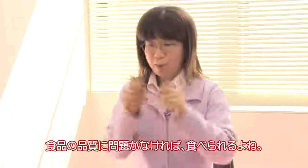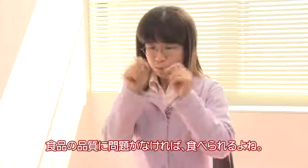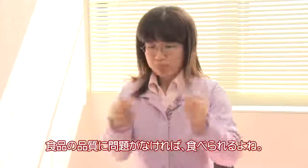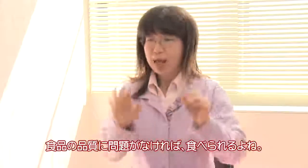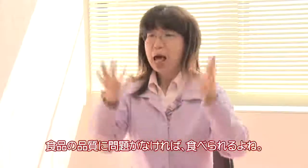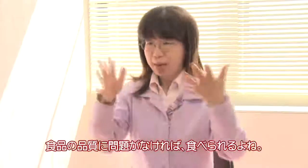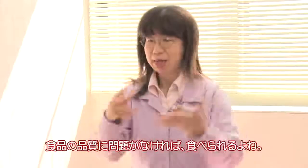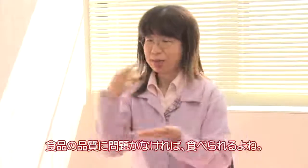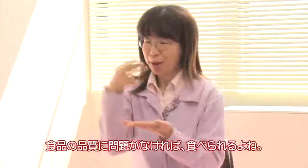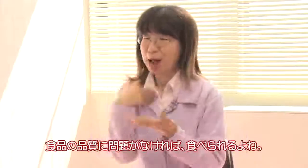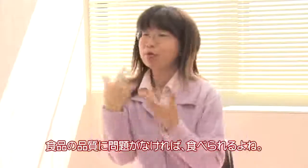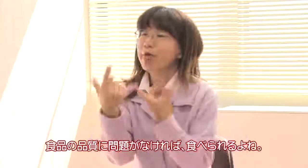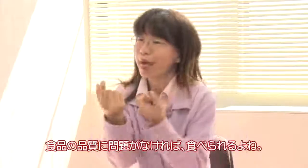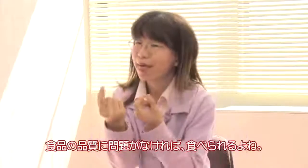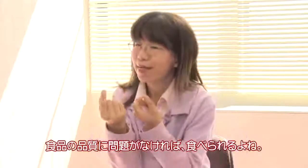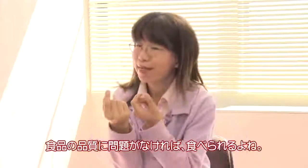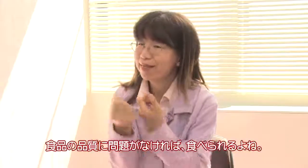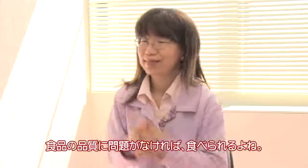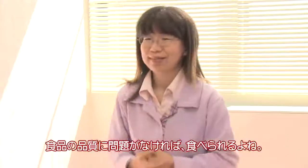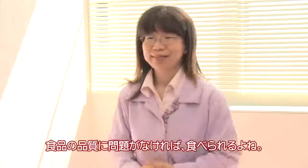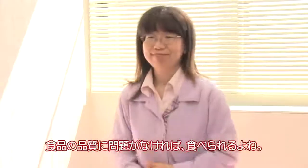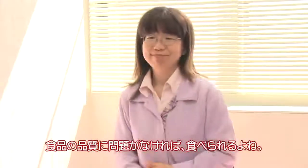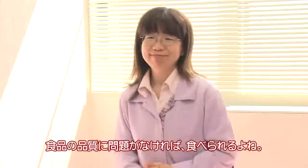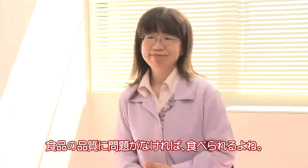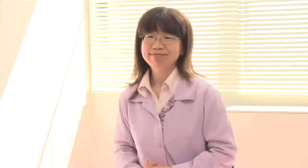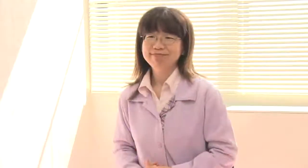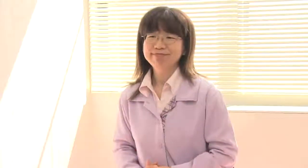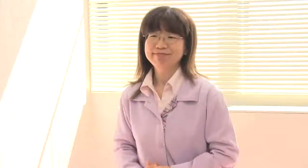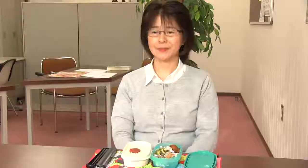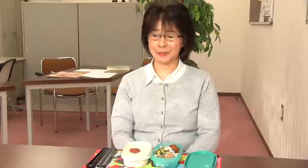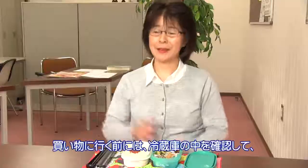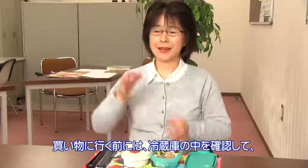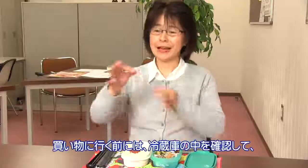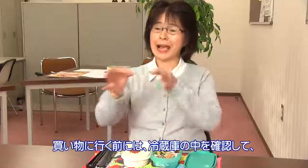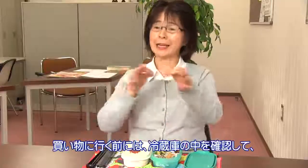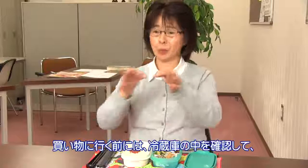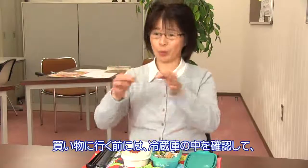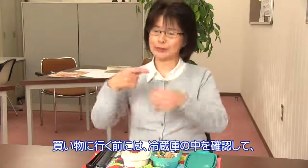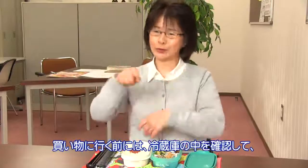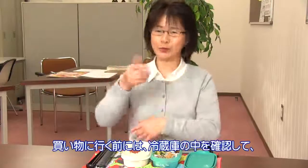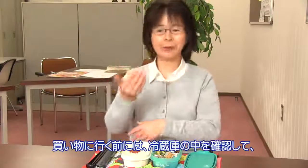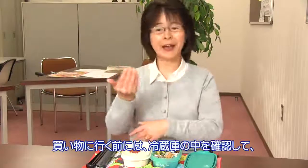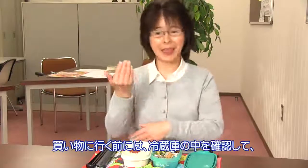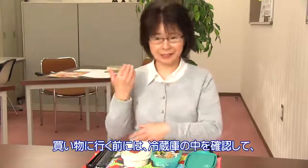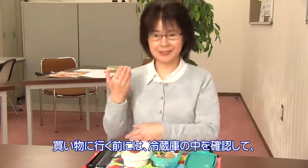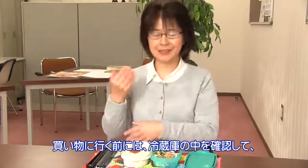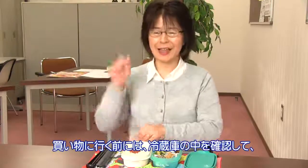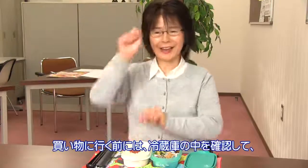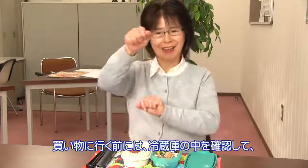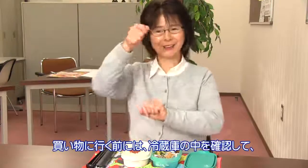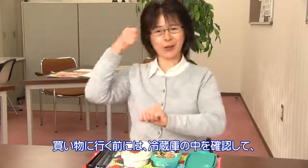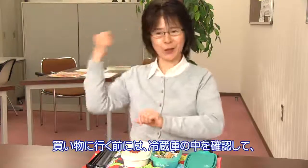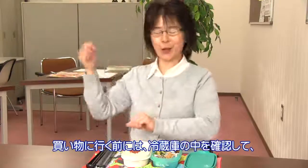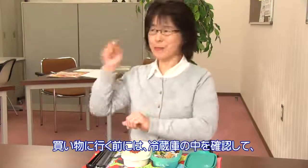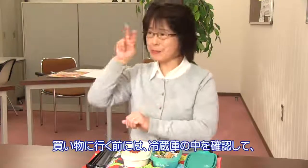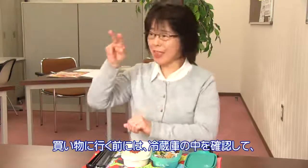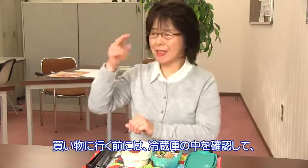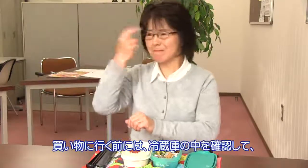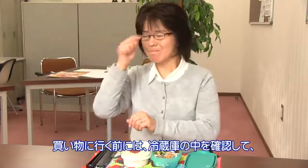特に問題はないわけだから食べられるわよね買い物に行く前に冷蔵庫を見